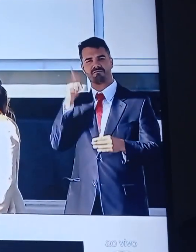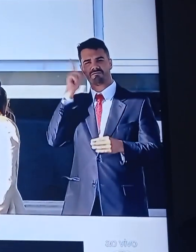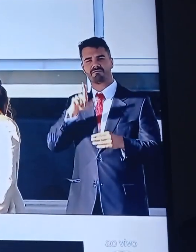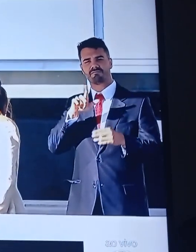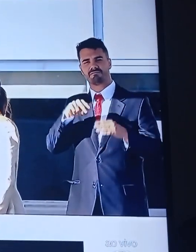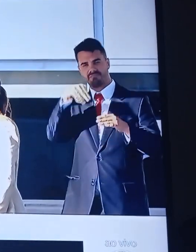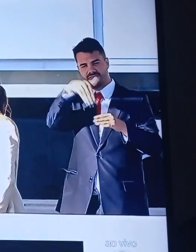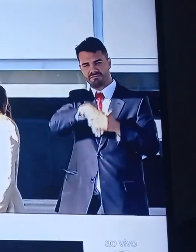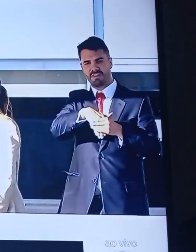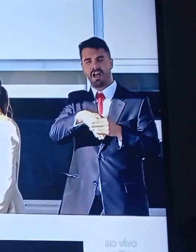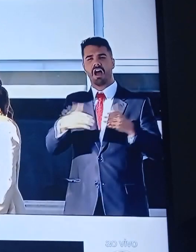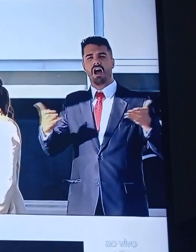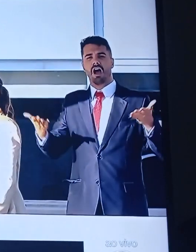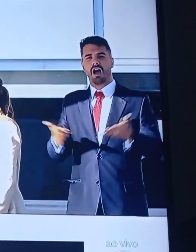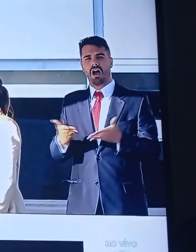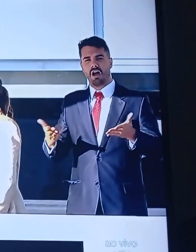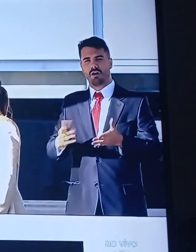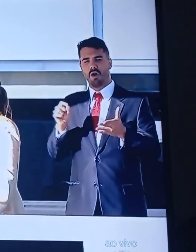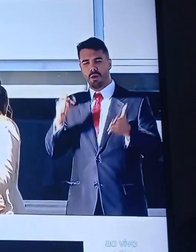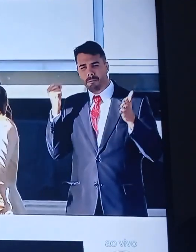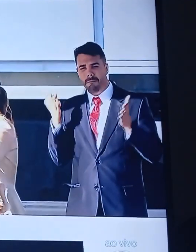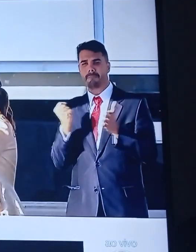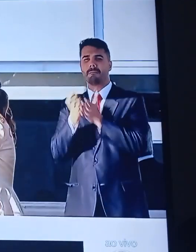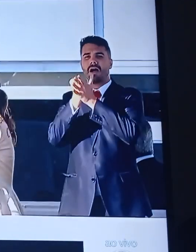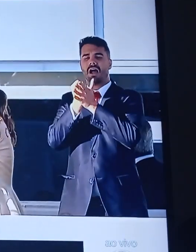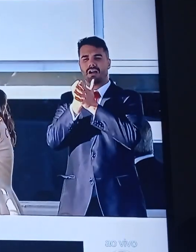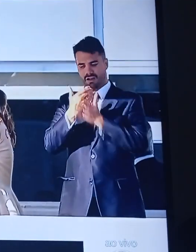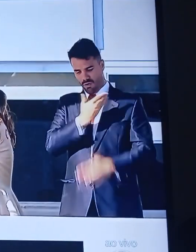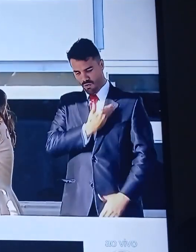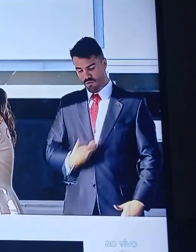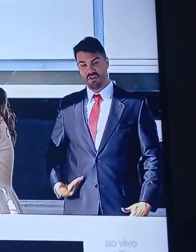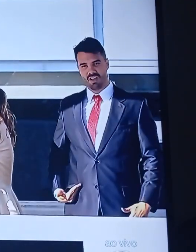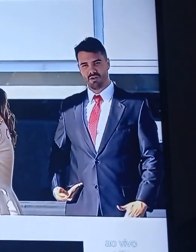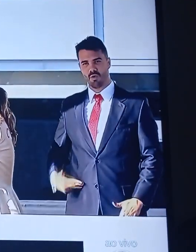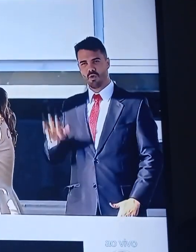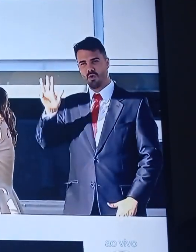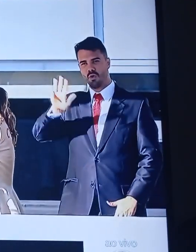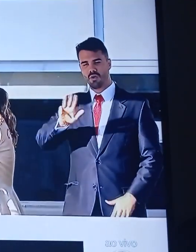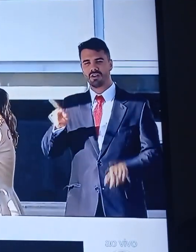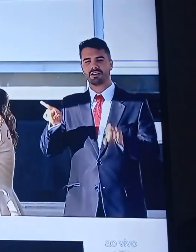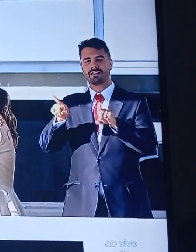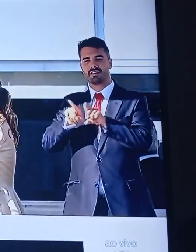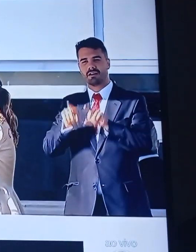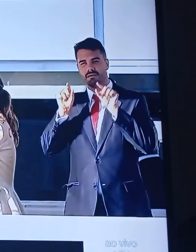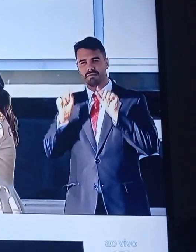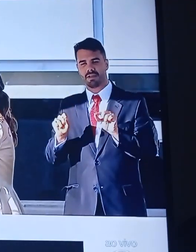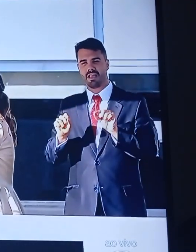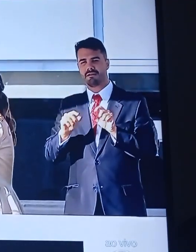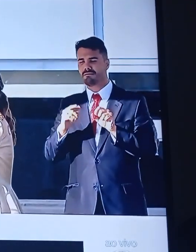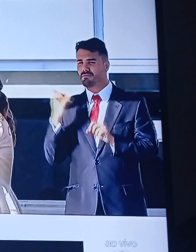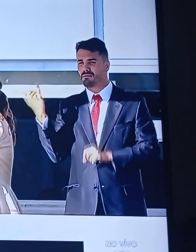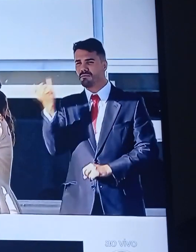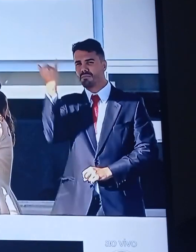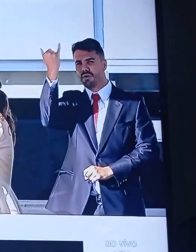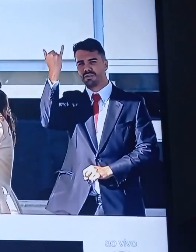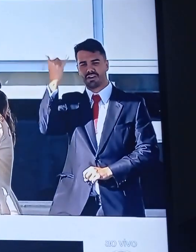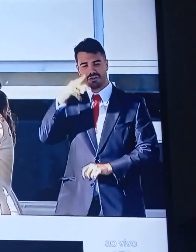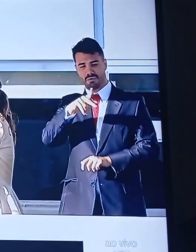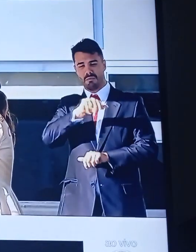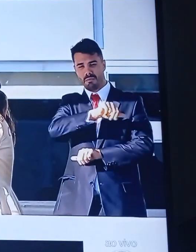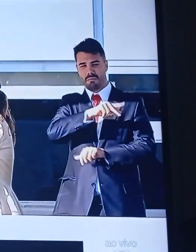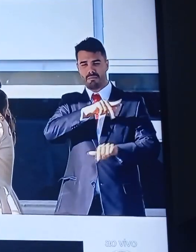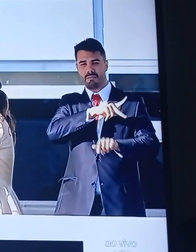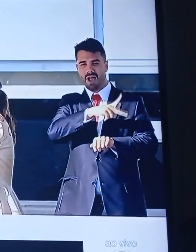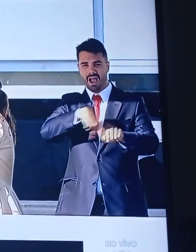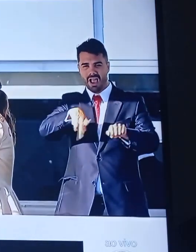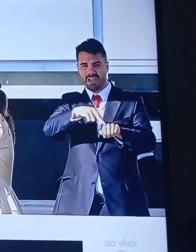será a grande marca do nosso governo. Dessa luta fundamental surgirá um país transformado,